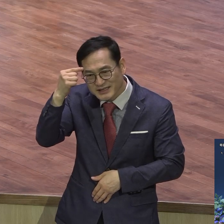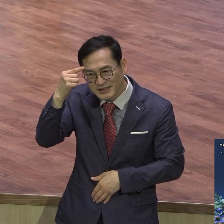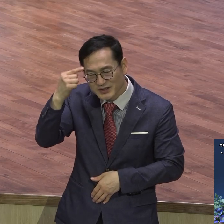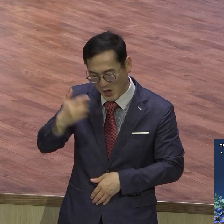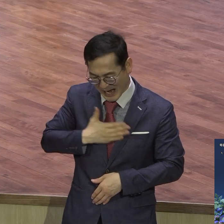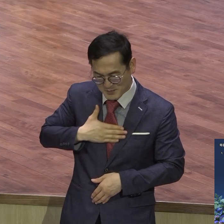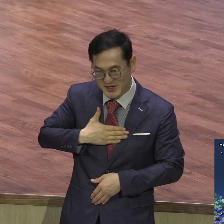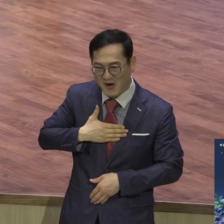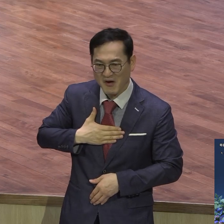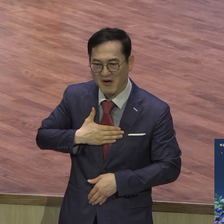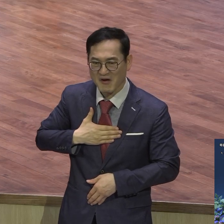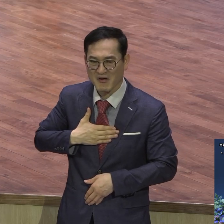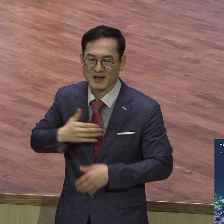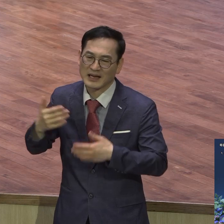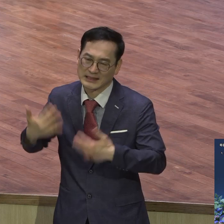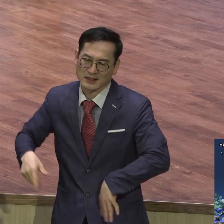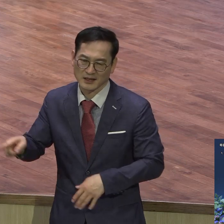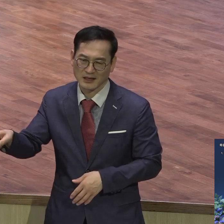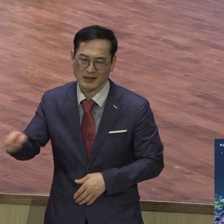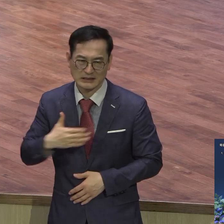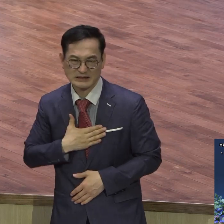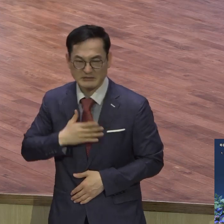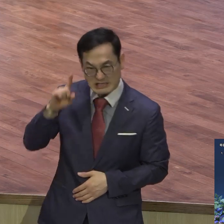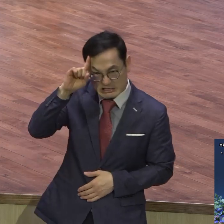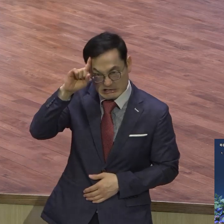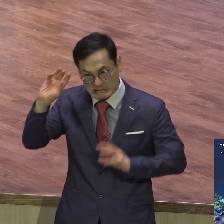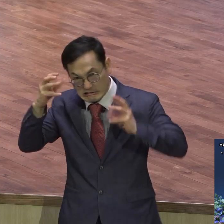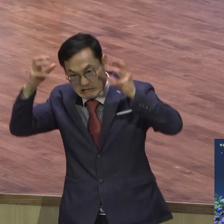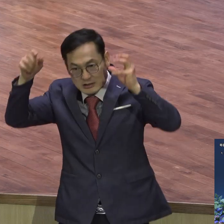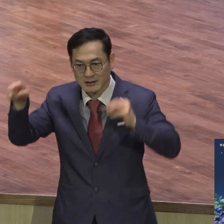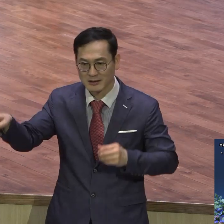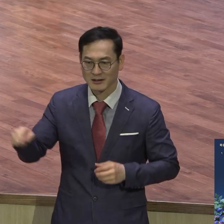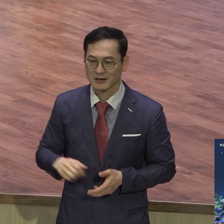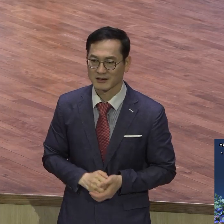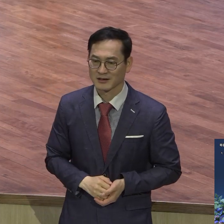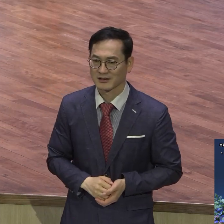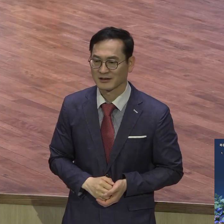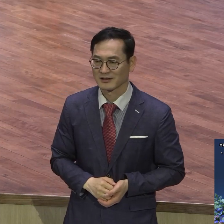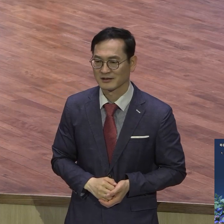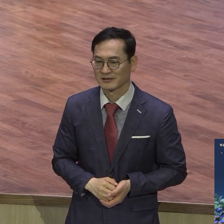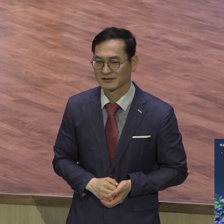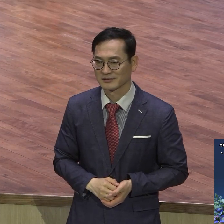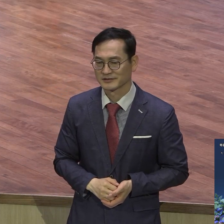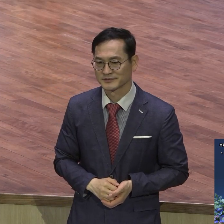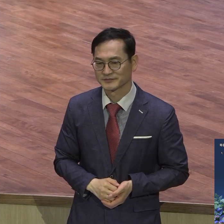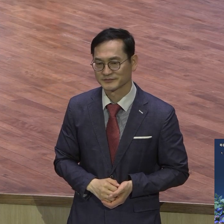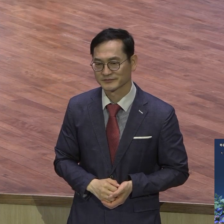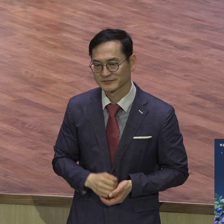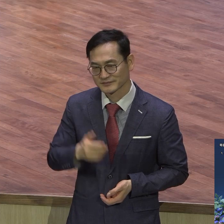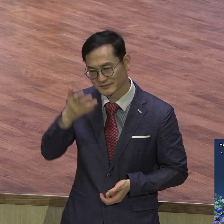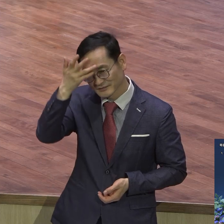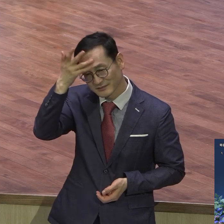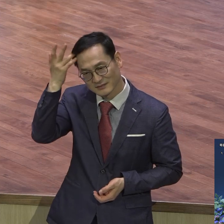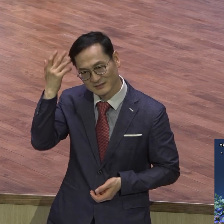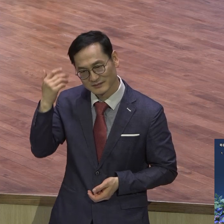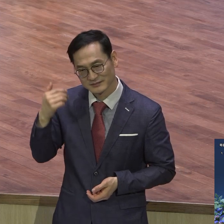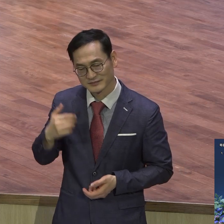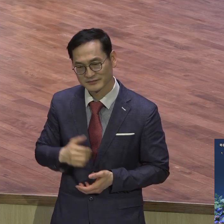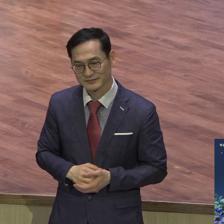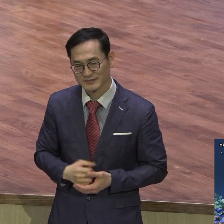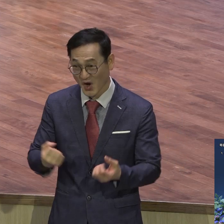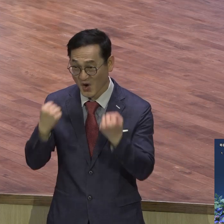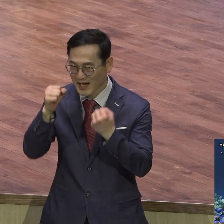긴장을 일으키는 모든 문제를 최소한 한 가지에 나가주겠다. 건강에 안 좋다는 얘기예요.